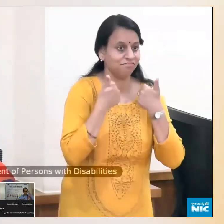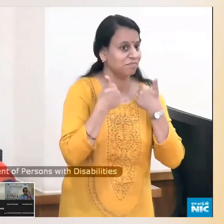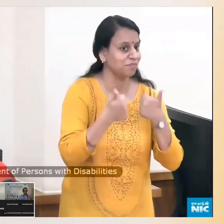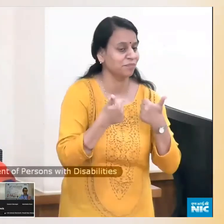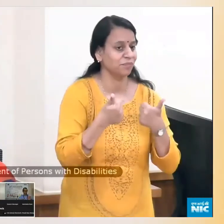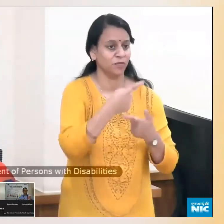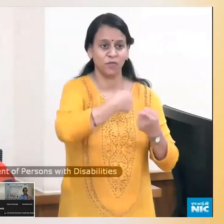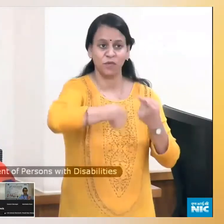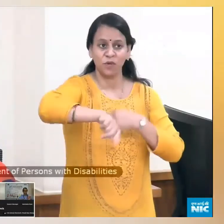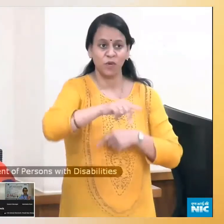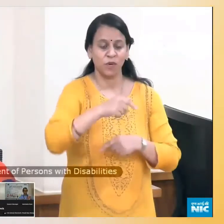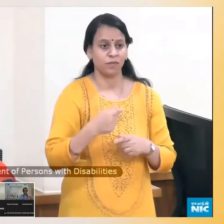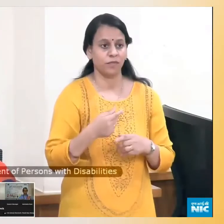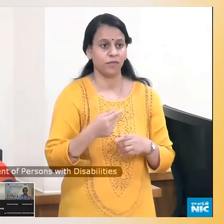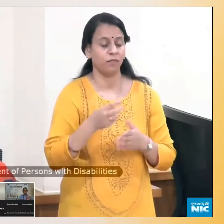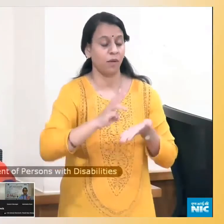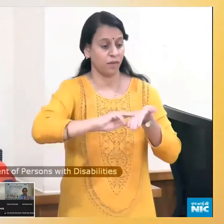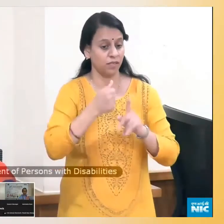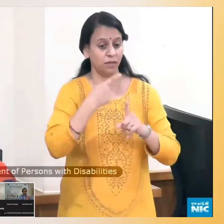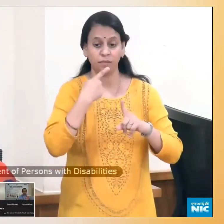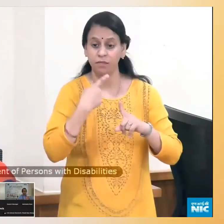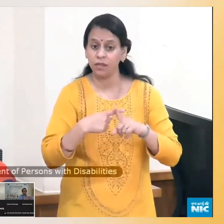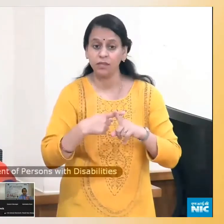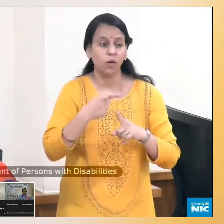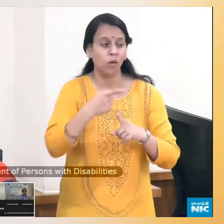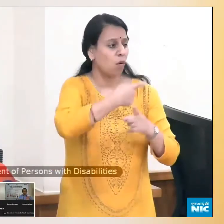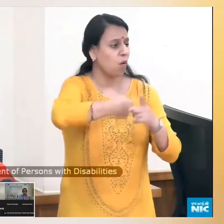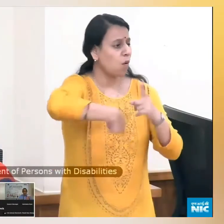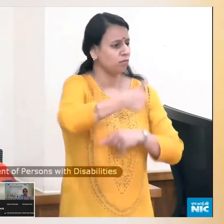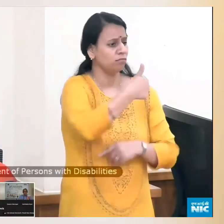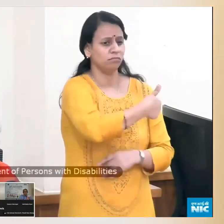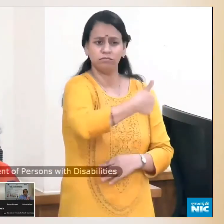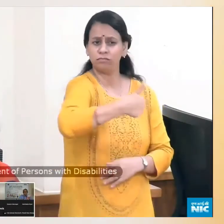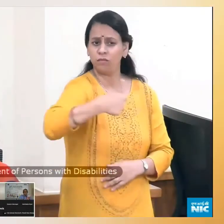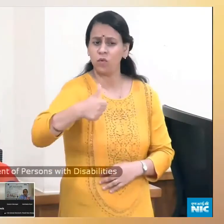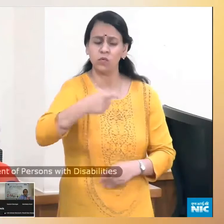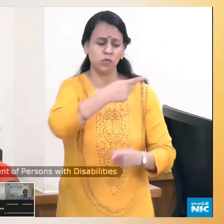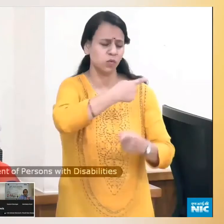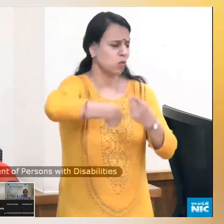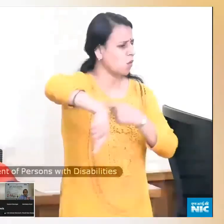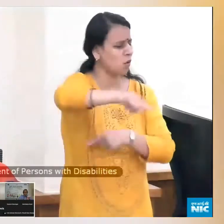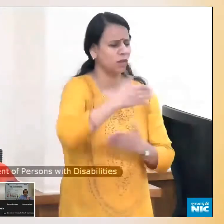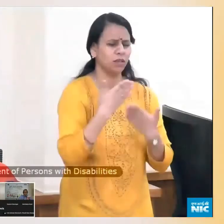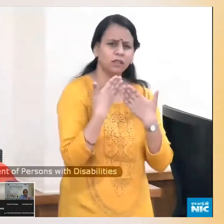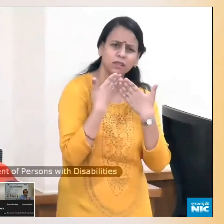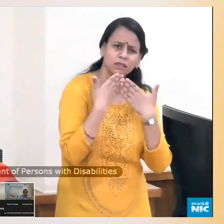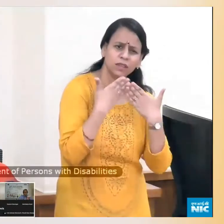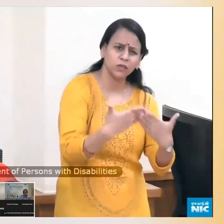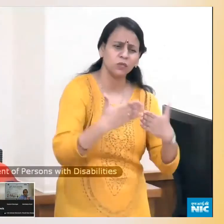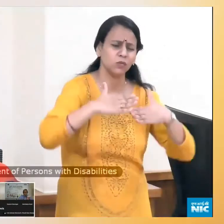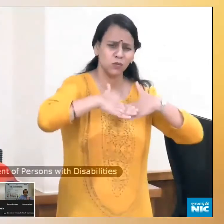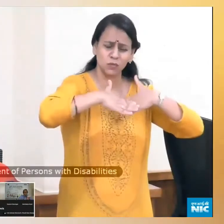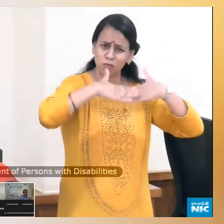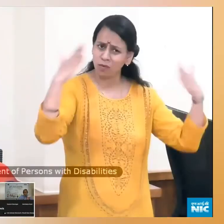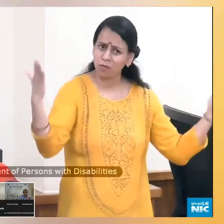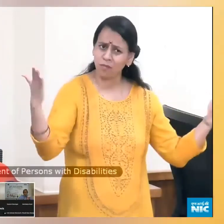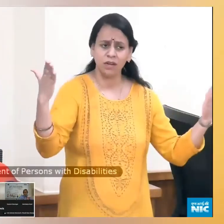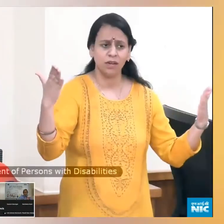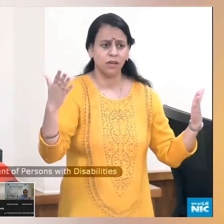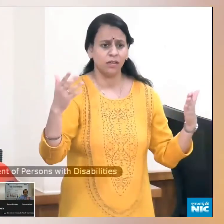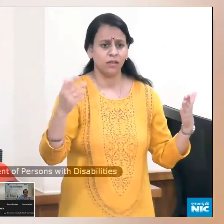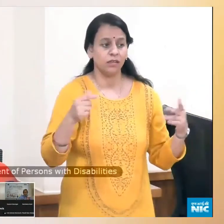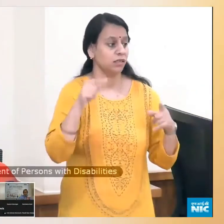रहा है और मैं माननीय मंत्री जी और हमारे जितने भी अधिकारी है सबको मैं धन्यवाद करती हूँ जो